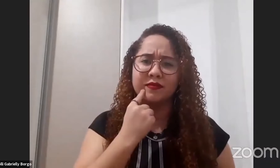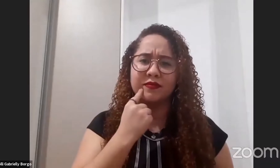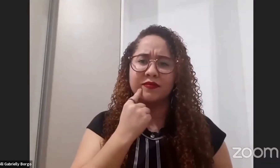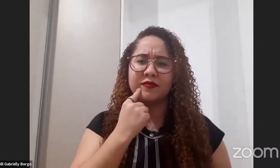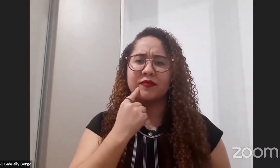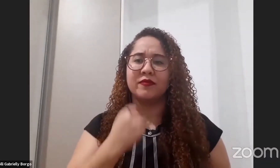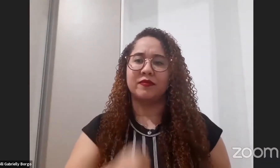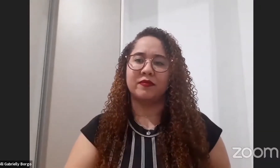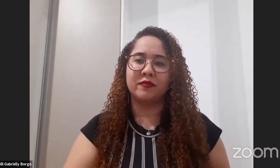empatia, amor pelos surdos.